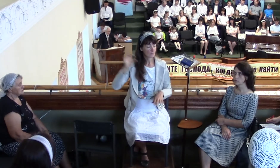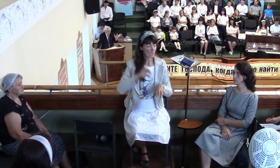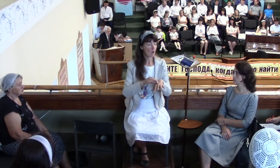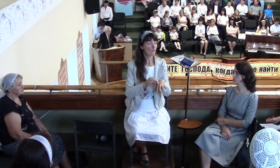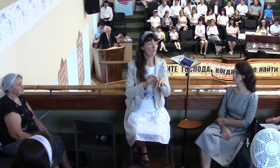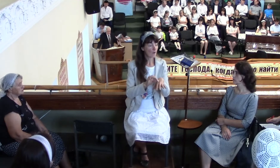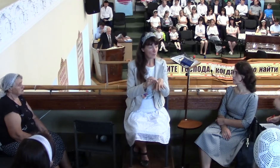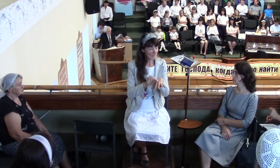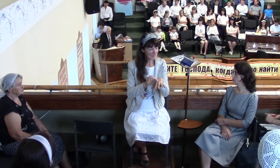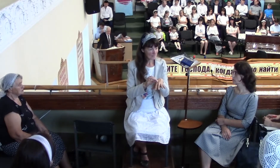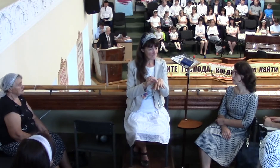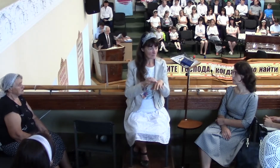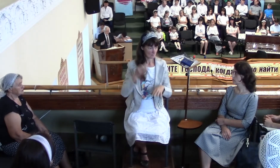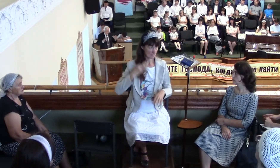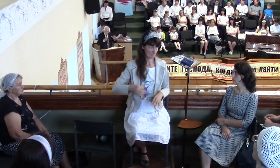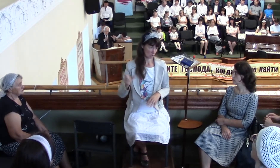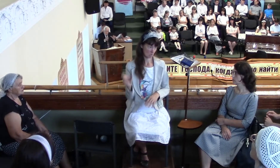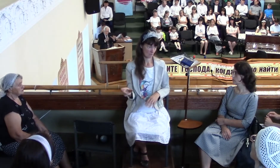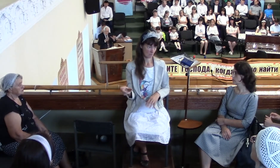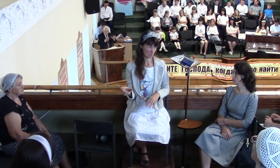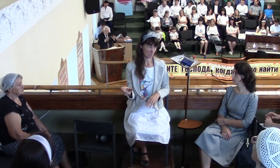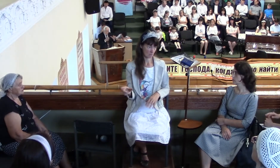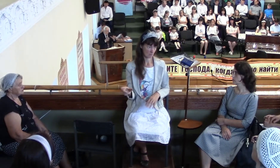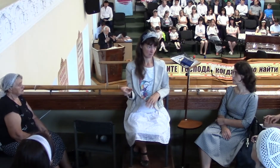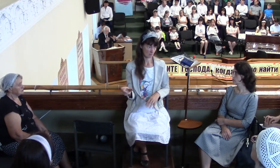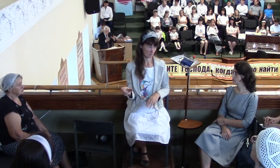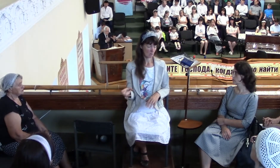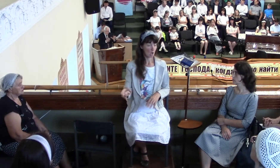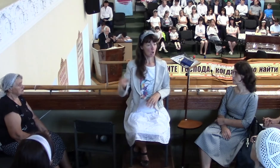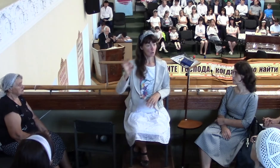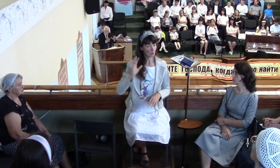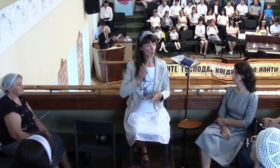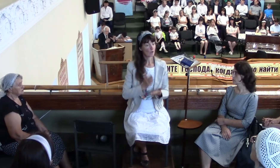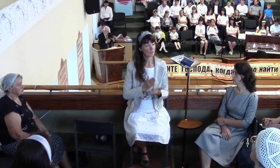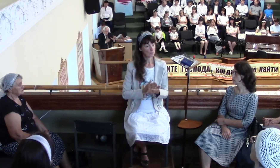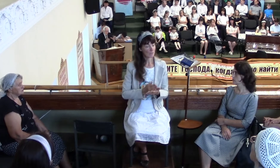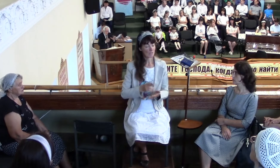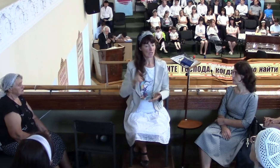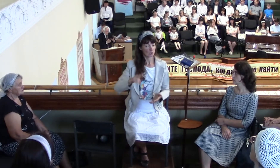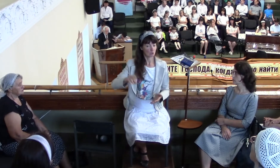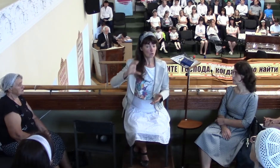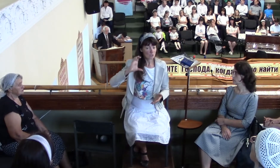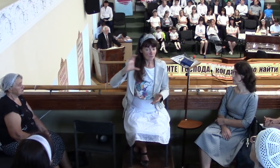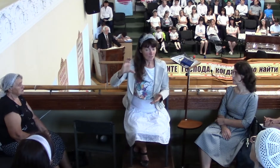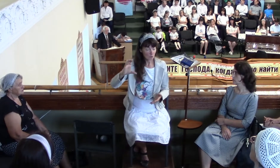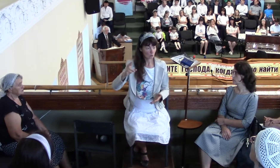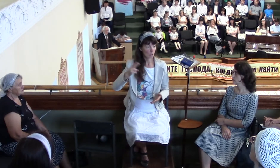воплоти, Сын Человеческий, но имея Дух Святой, Дух